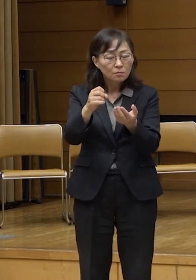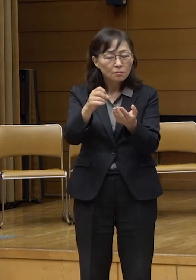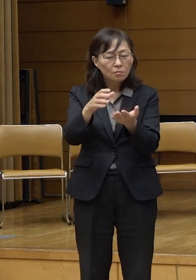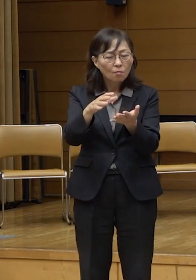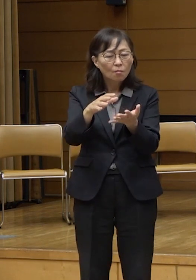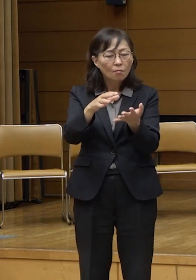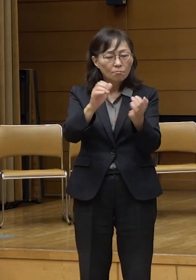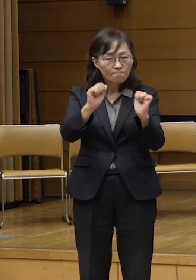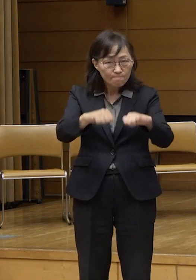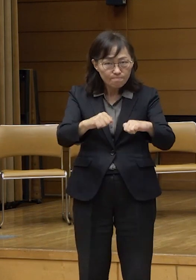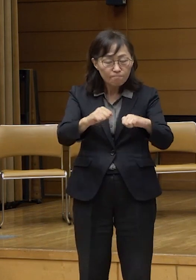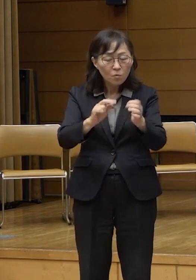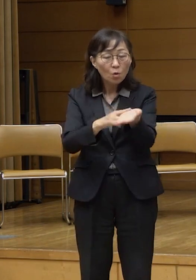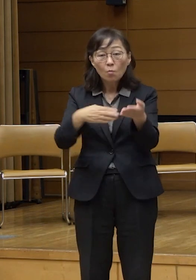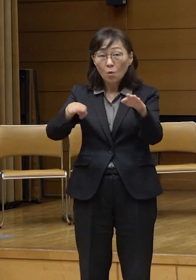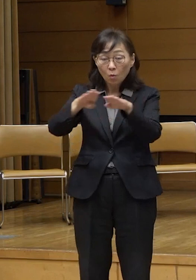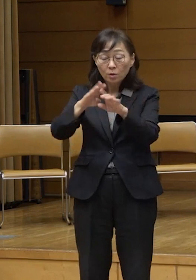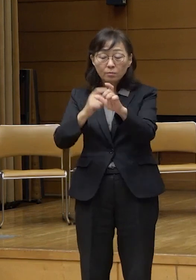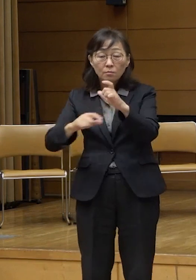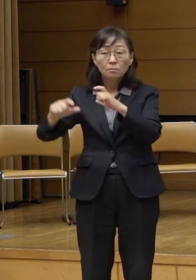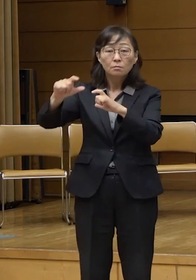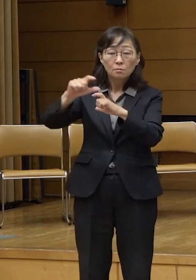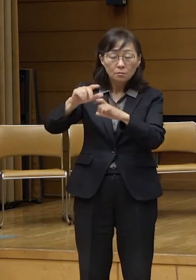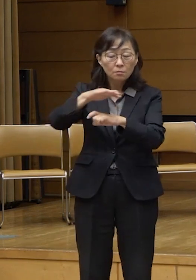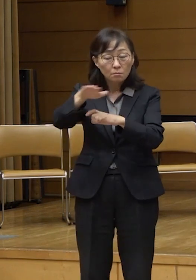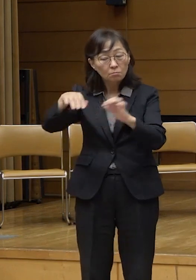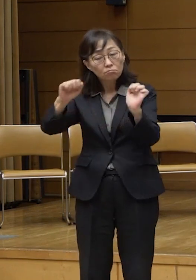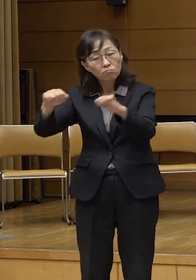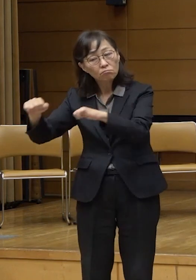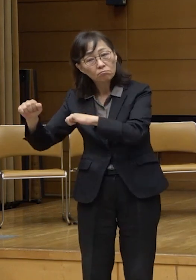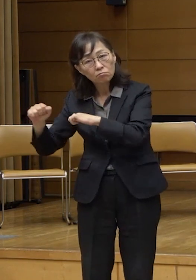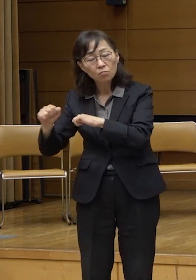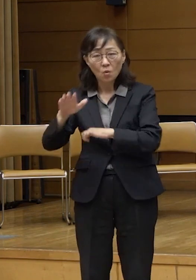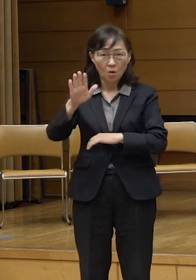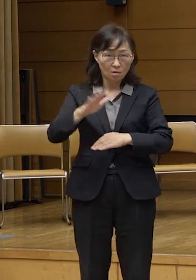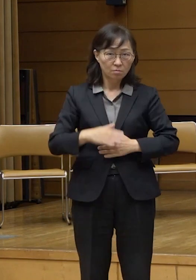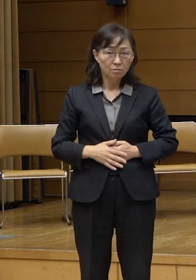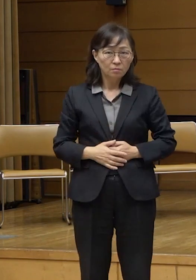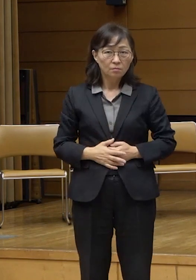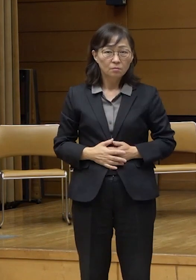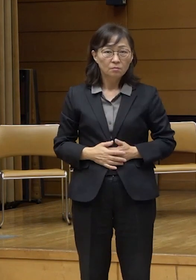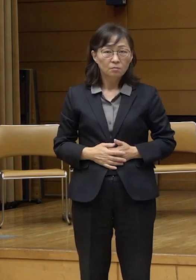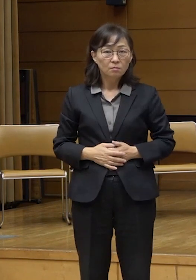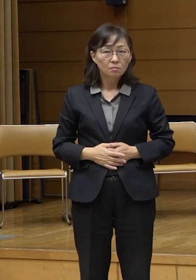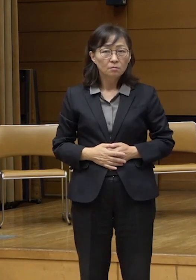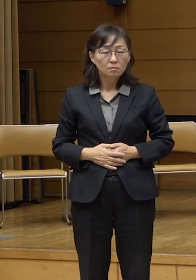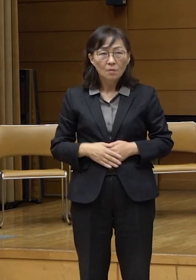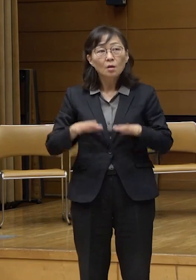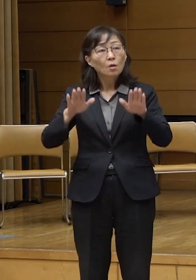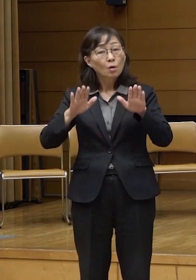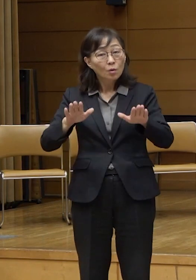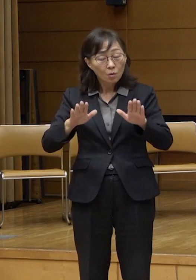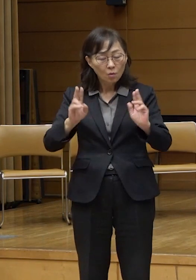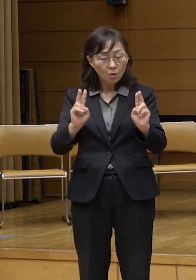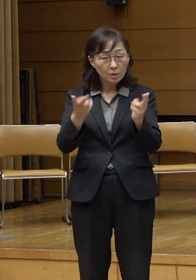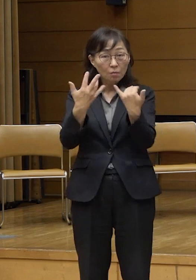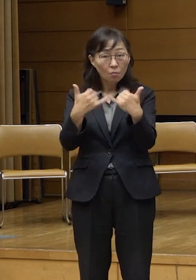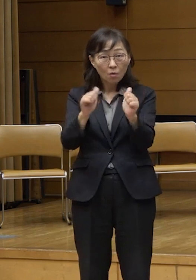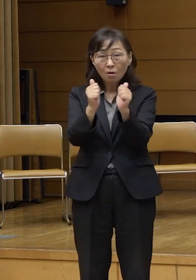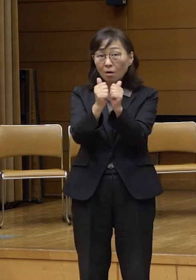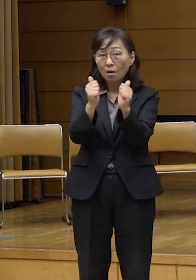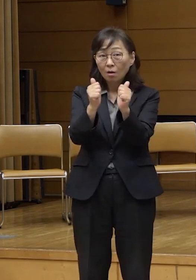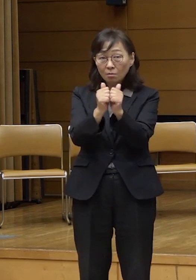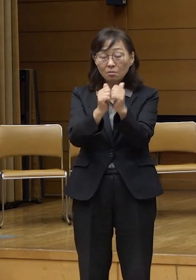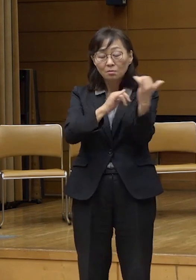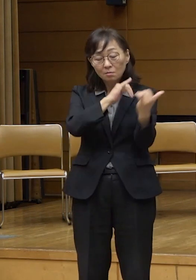はもらっております。我々、医師会としてですけれども、 今日は73回の専門家会議でござい